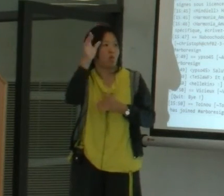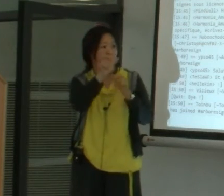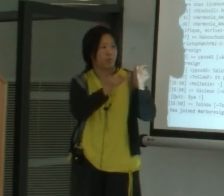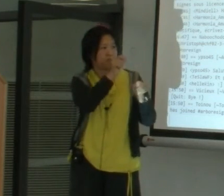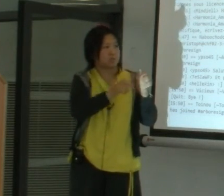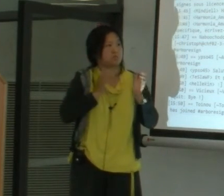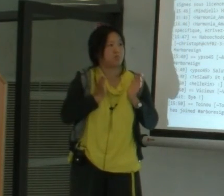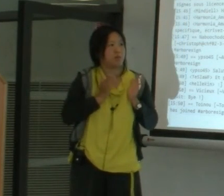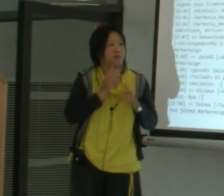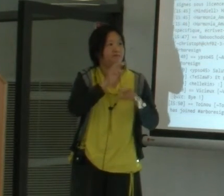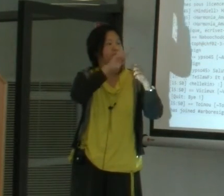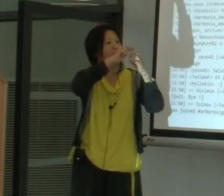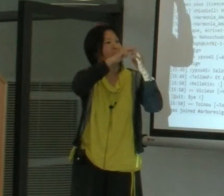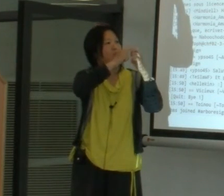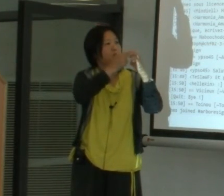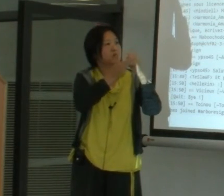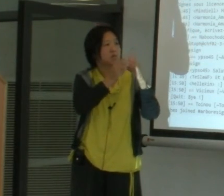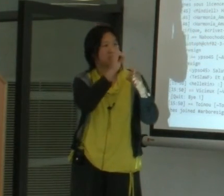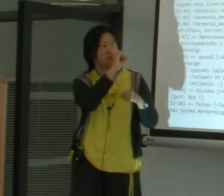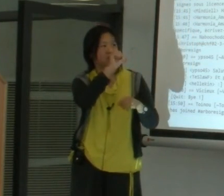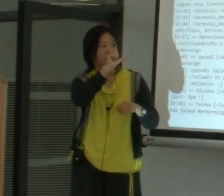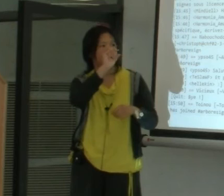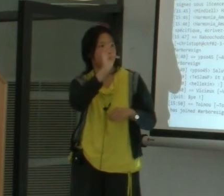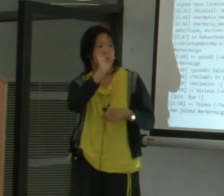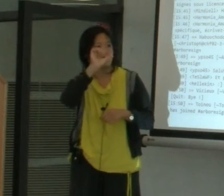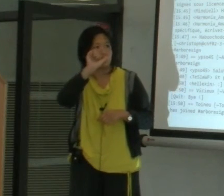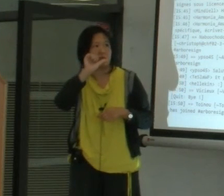sûr, mais d'autres gens.